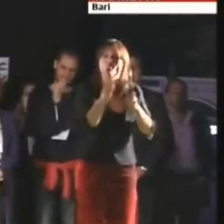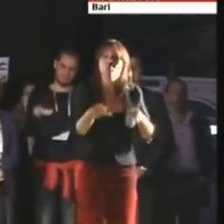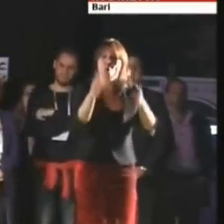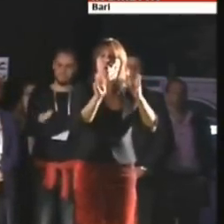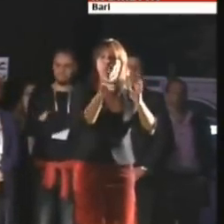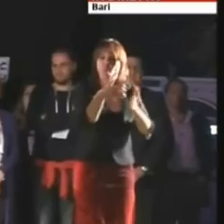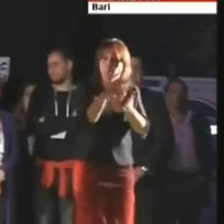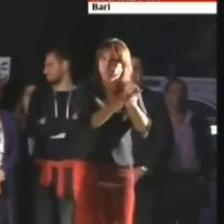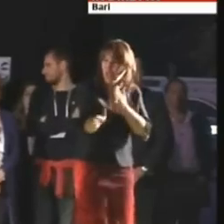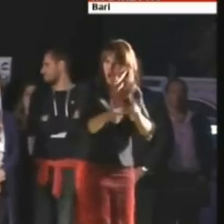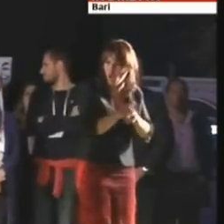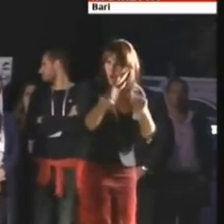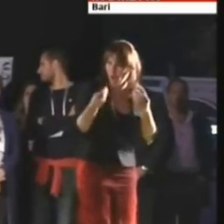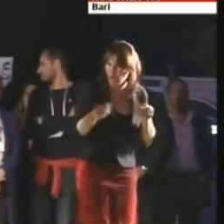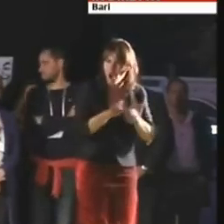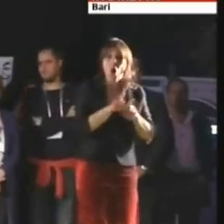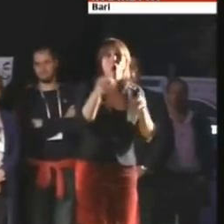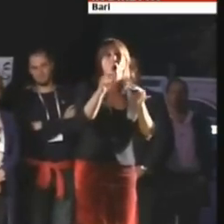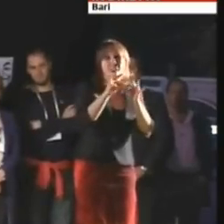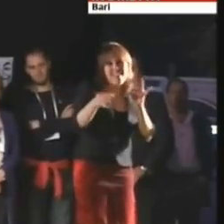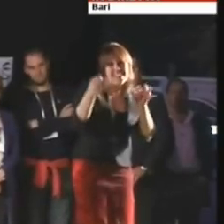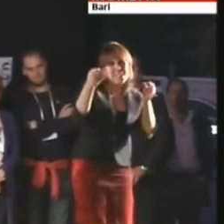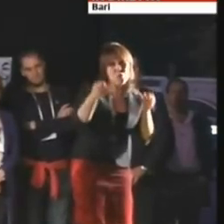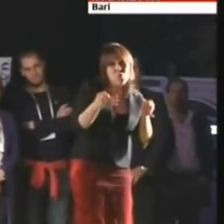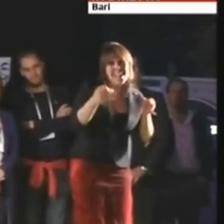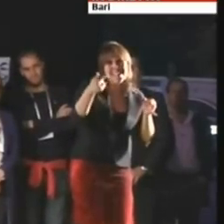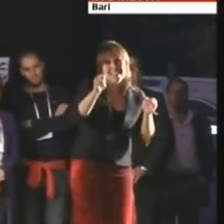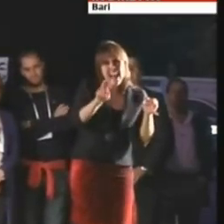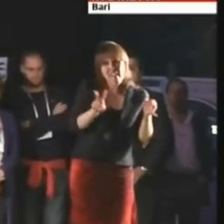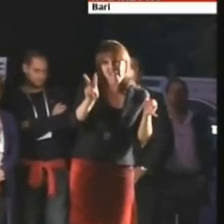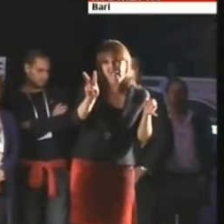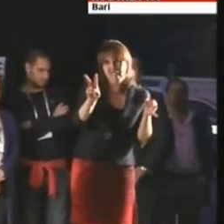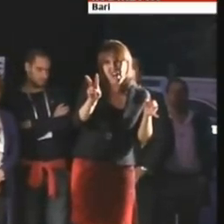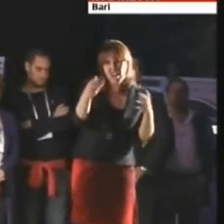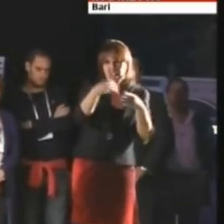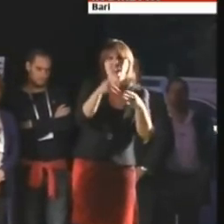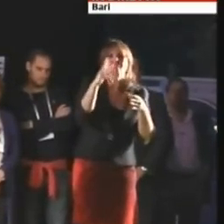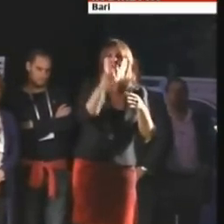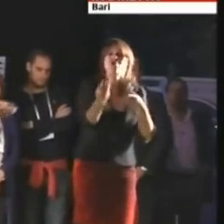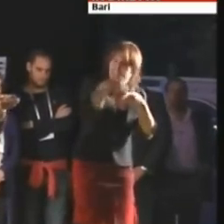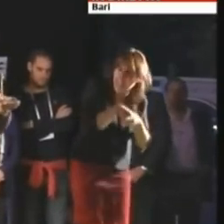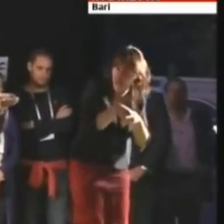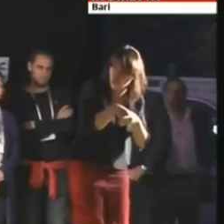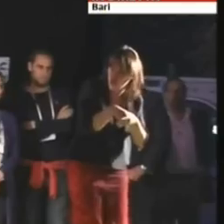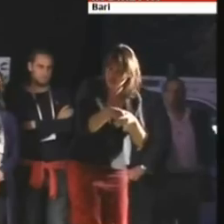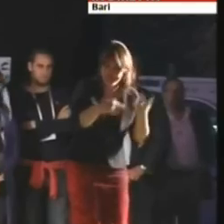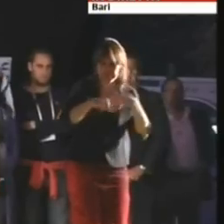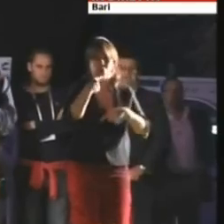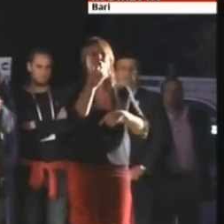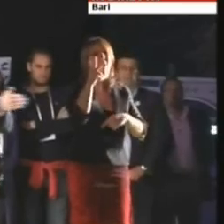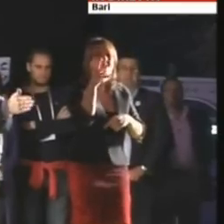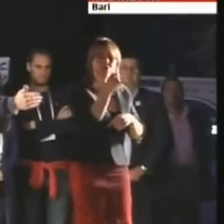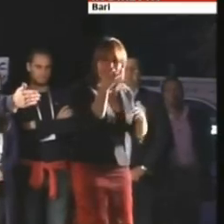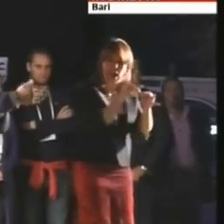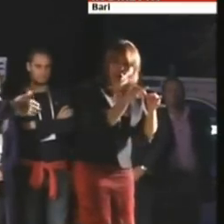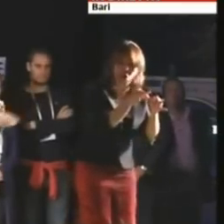un finanziamento per la sicurezza della TAV. Dentro il femminicidio. Noi diciamo, scusi, per il CEO siamo d'accordo,